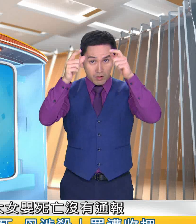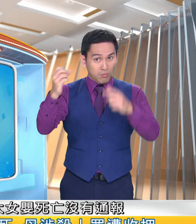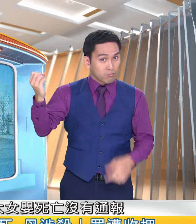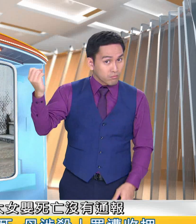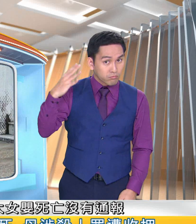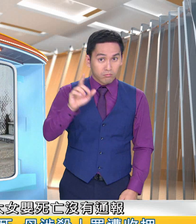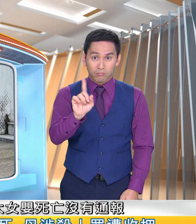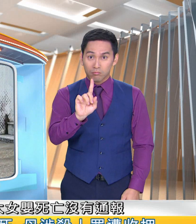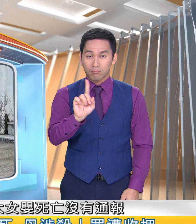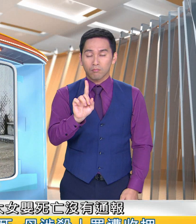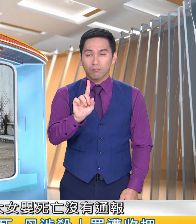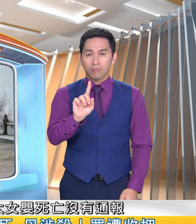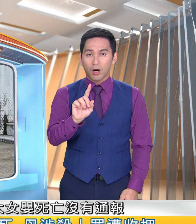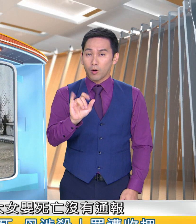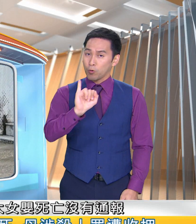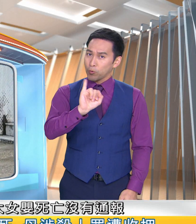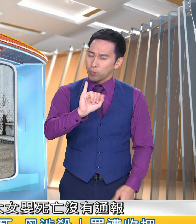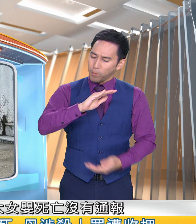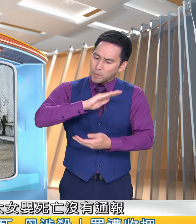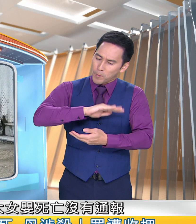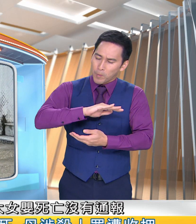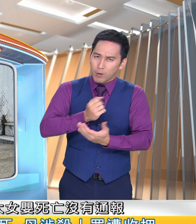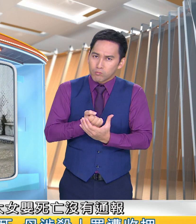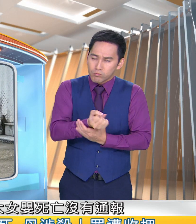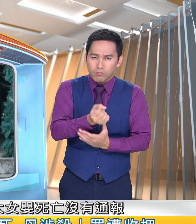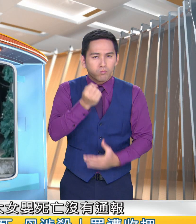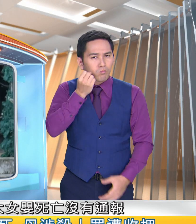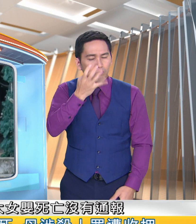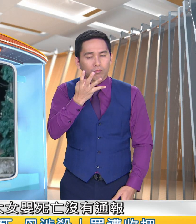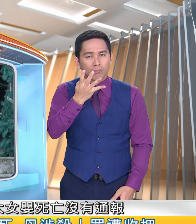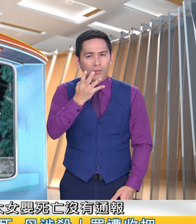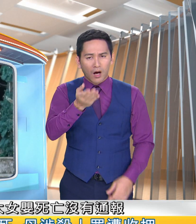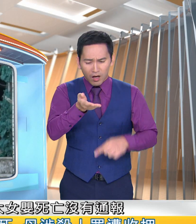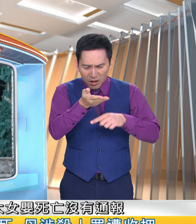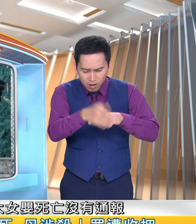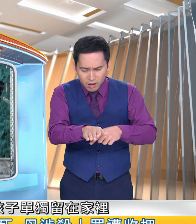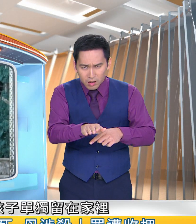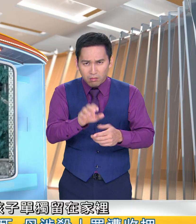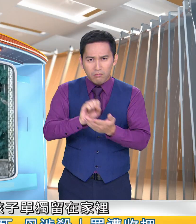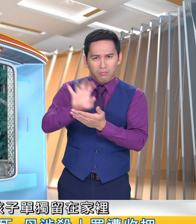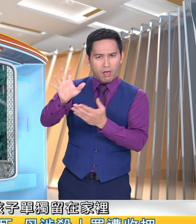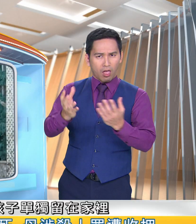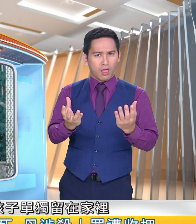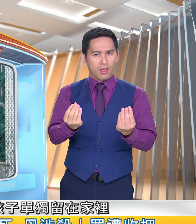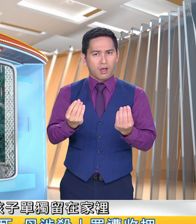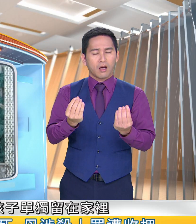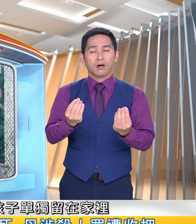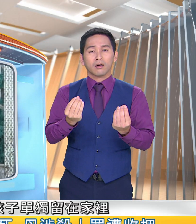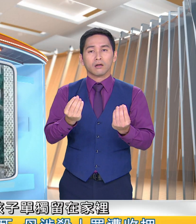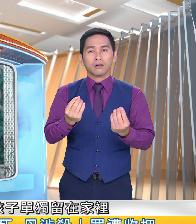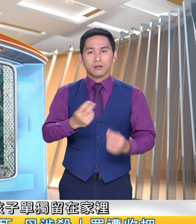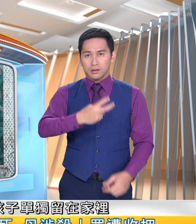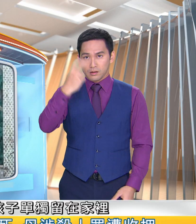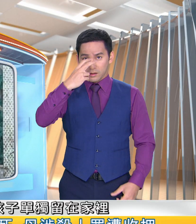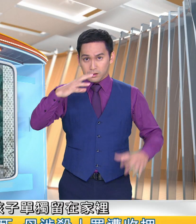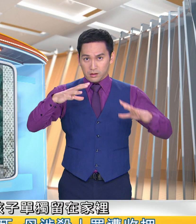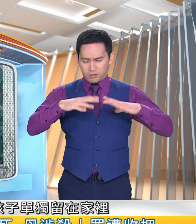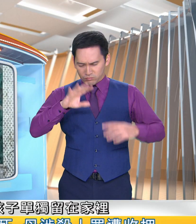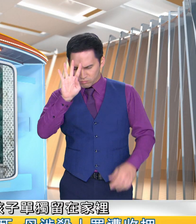高雄一名四个月大女婴死亡没有通报，调查发现母亲把孩子单